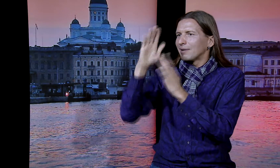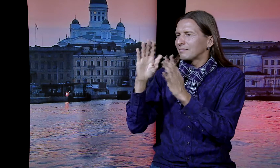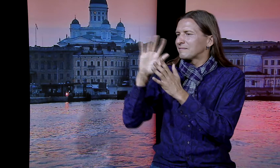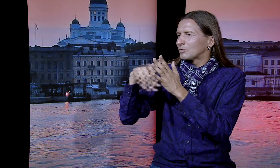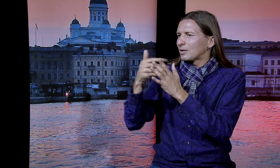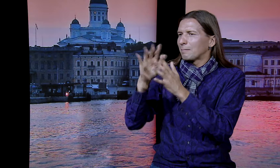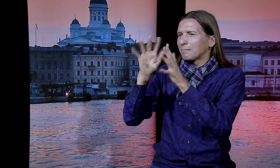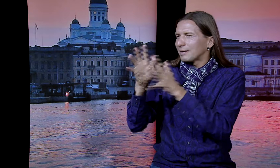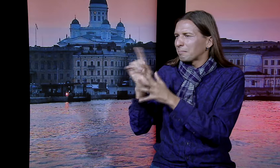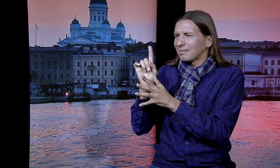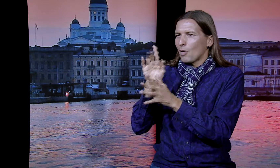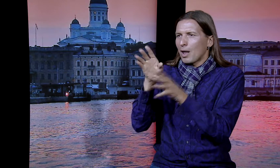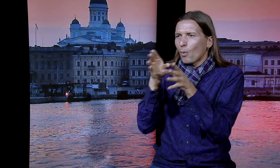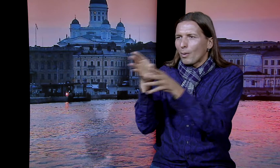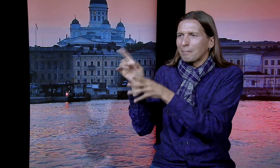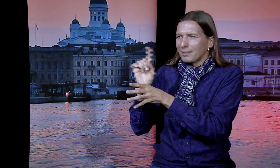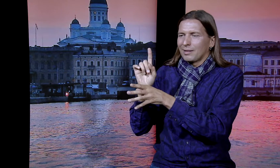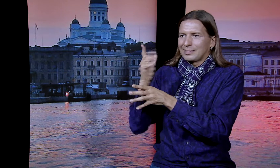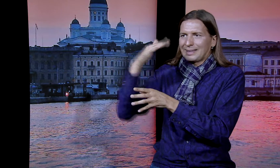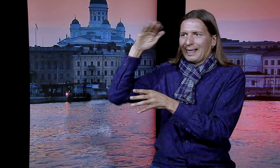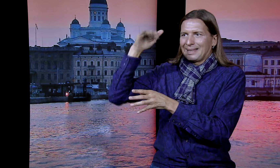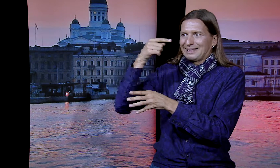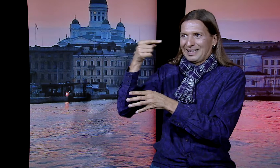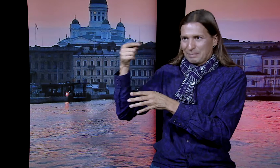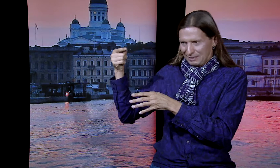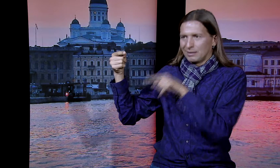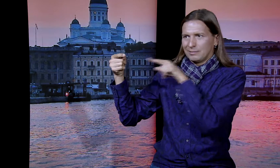Näin opettaja voi tarjota opiskelijalle tutkittua tietoa kielestä.